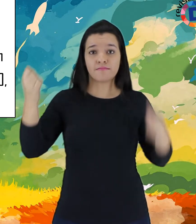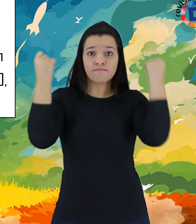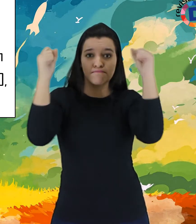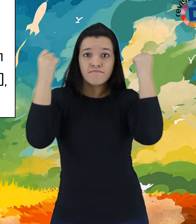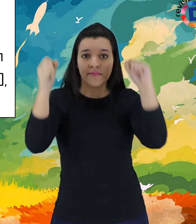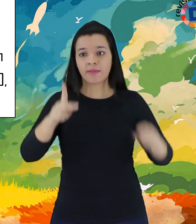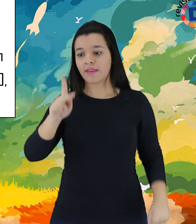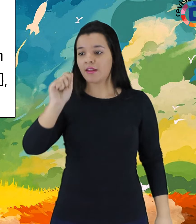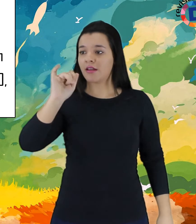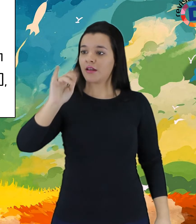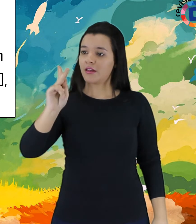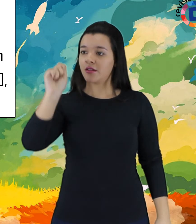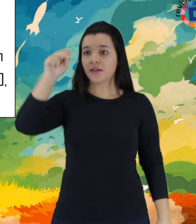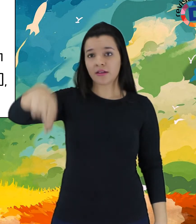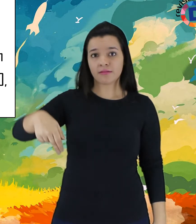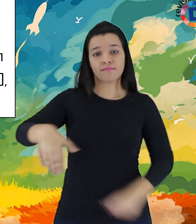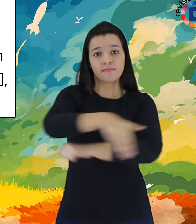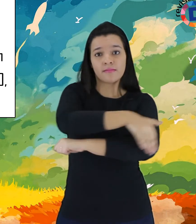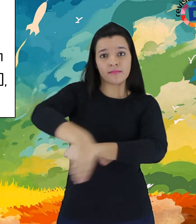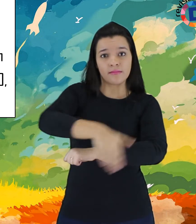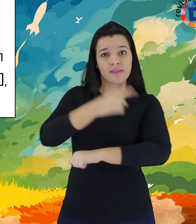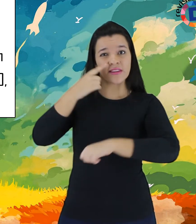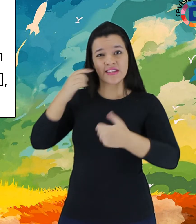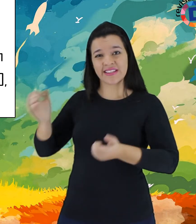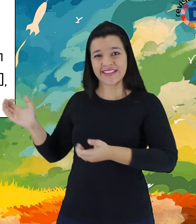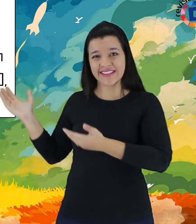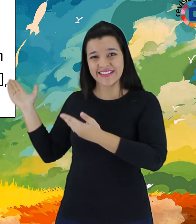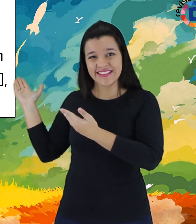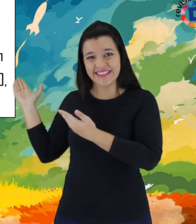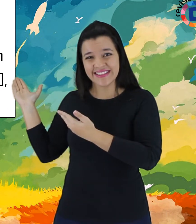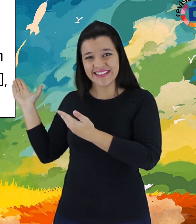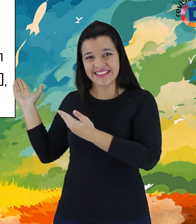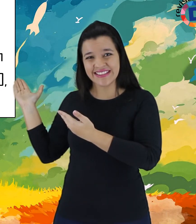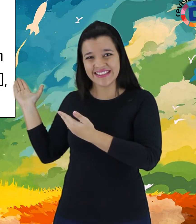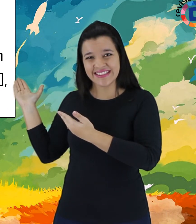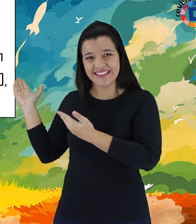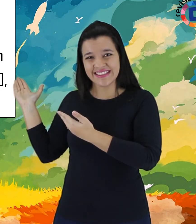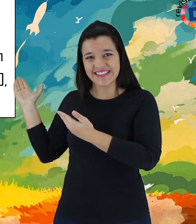CAICAN. Endereço: Rua Manuel Leôncio, número 50, Centro,